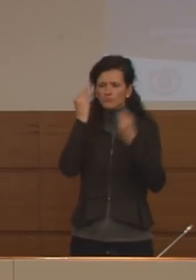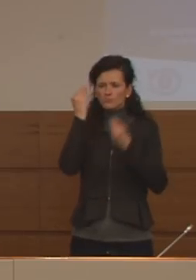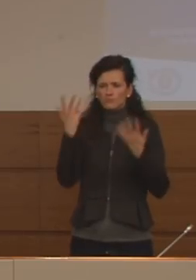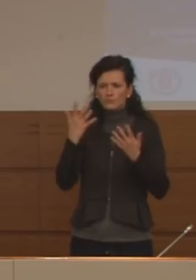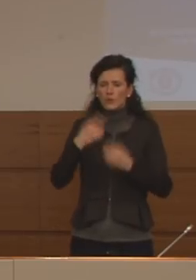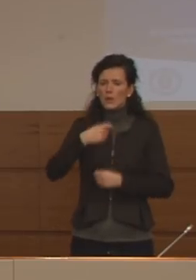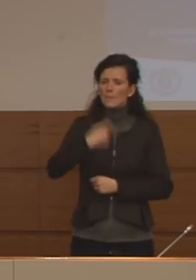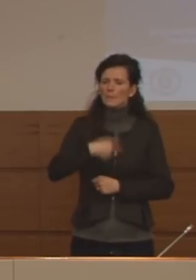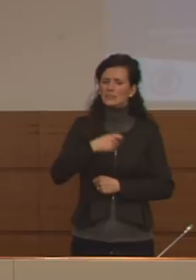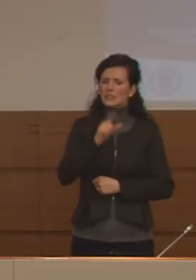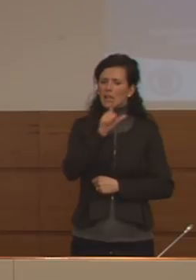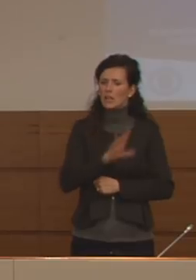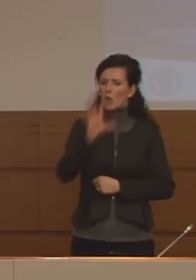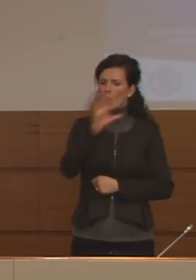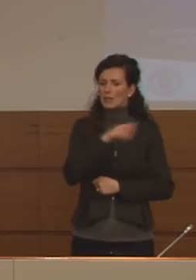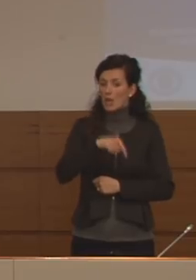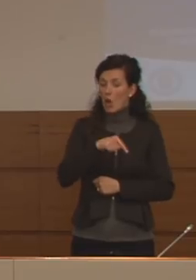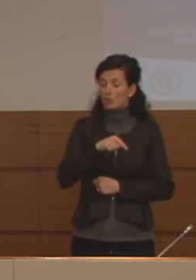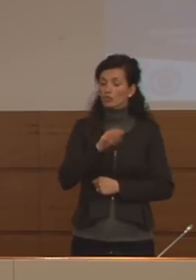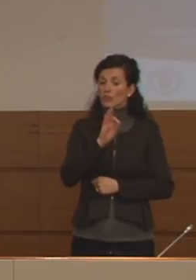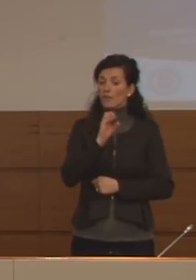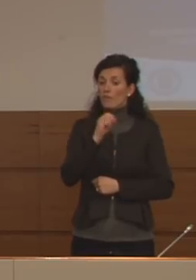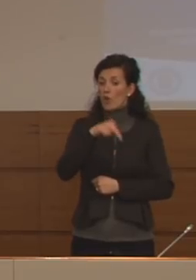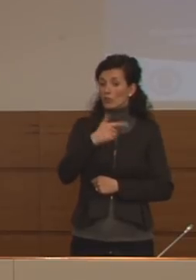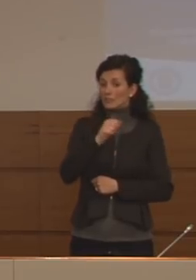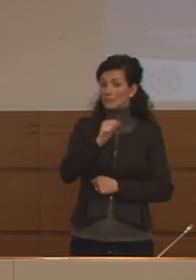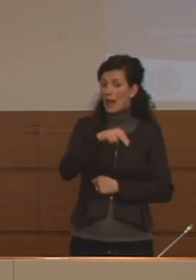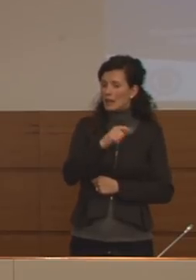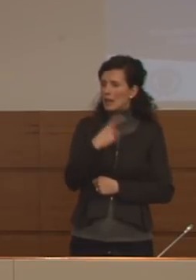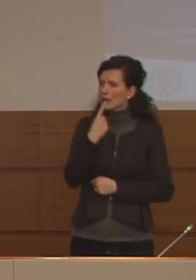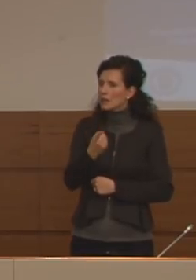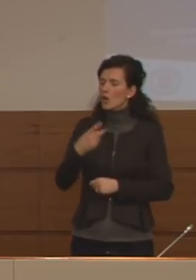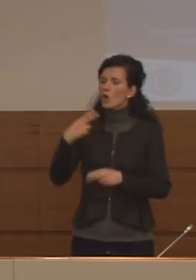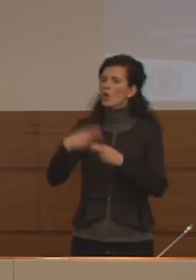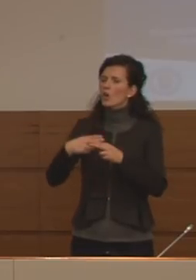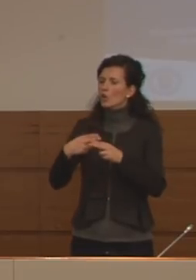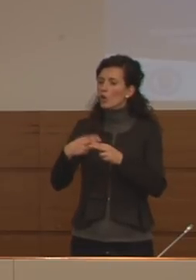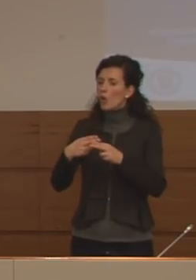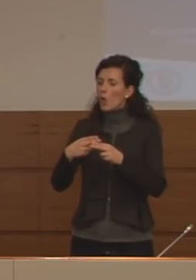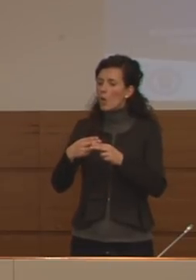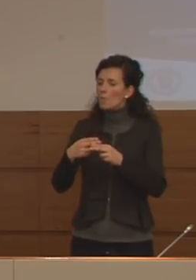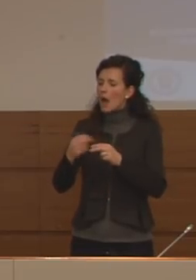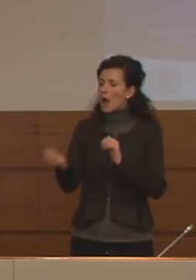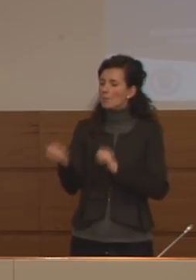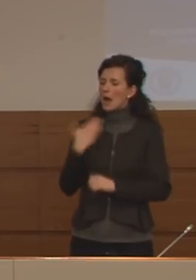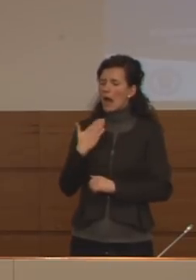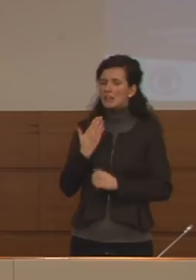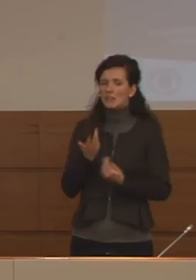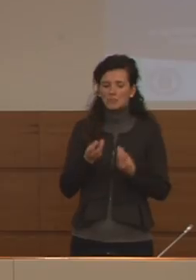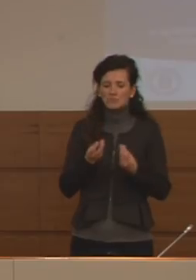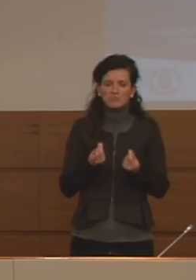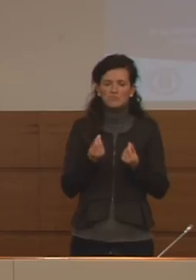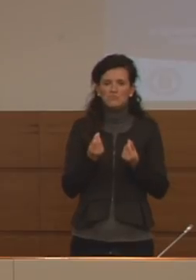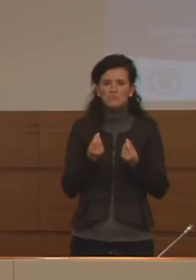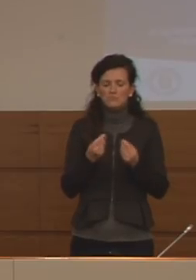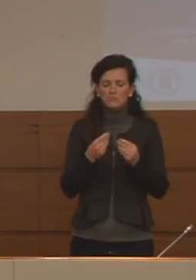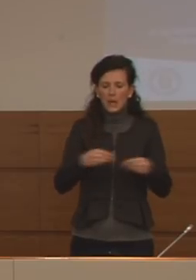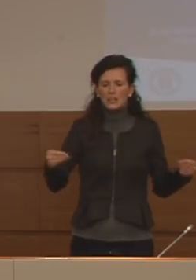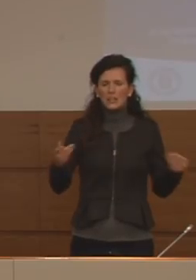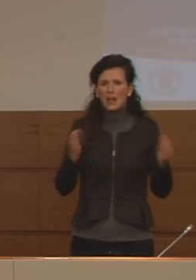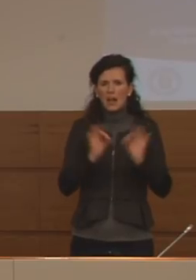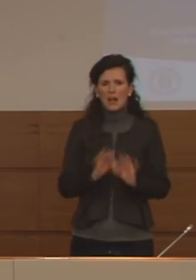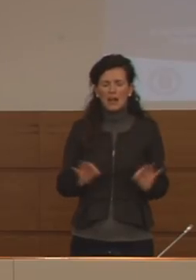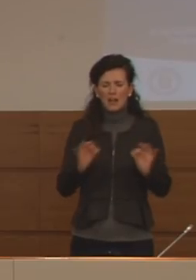lombardia di oggi fontana quale ha detto che da roma sono arrivate solo briciole e aspettano ancora materiali e